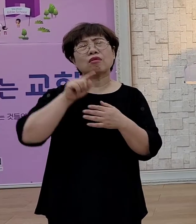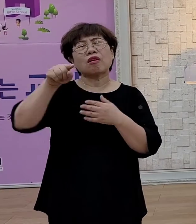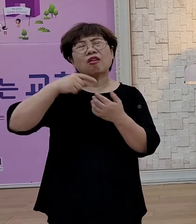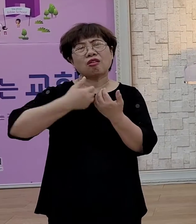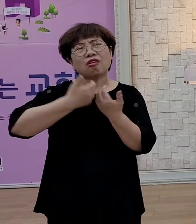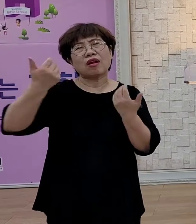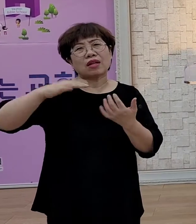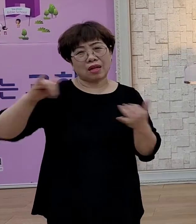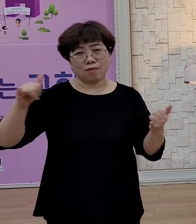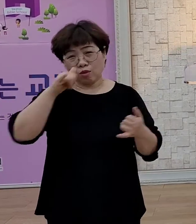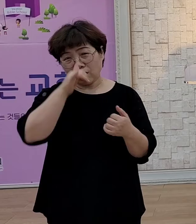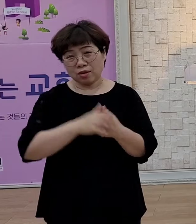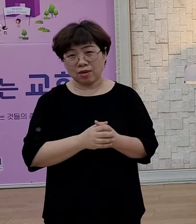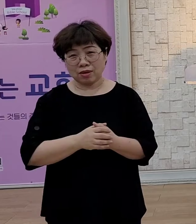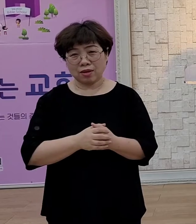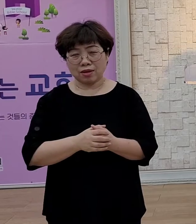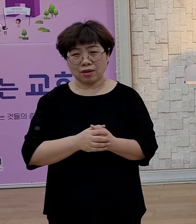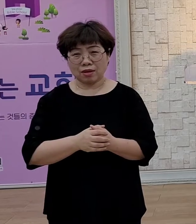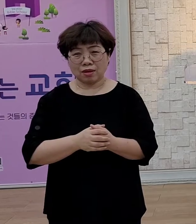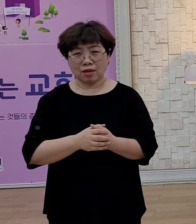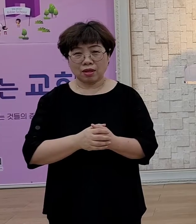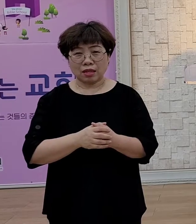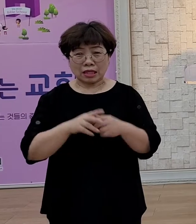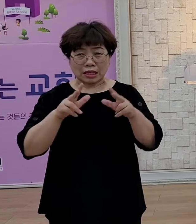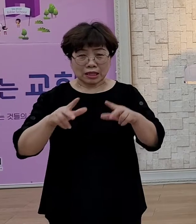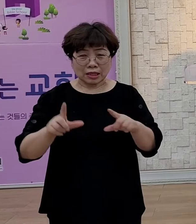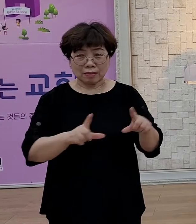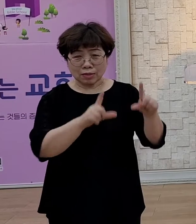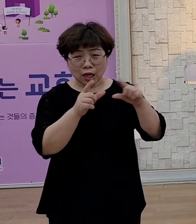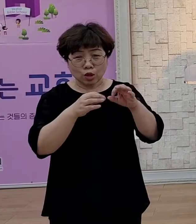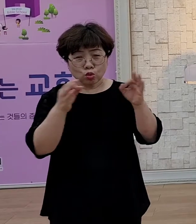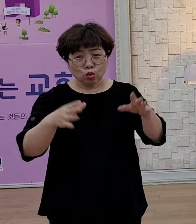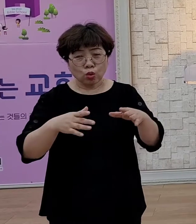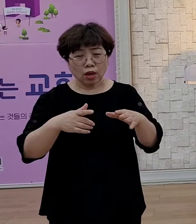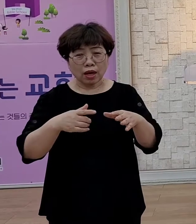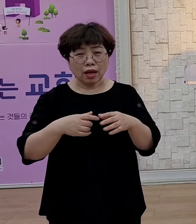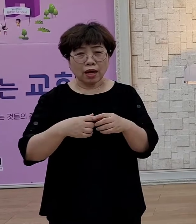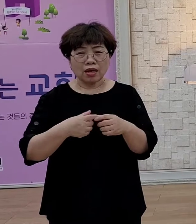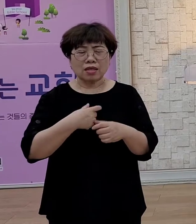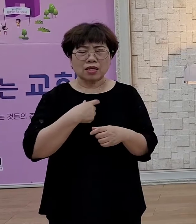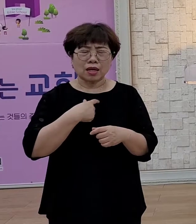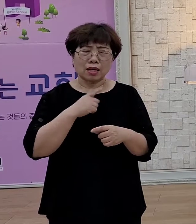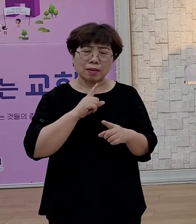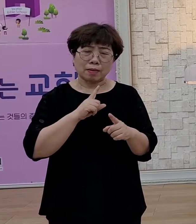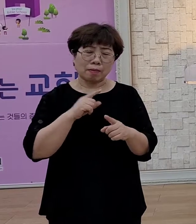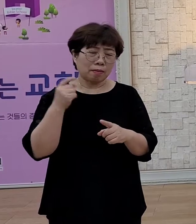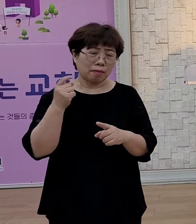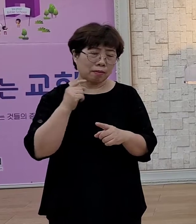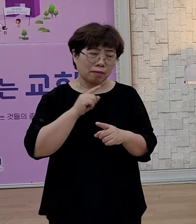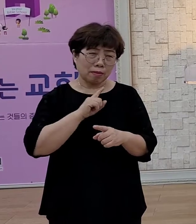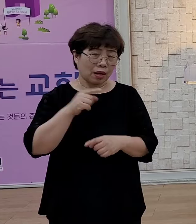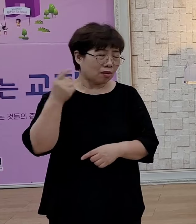지금까지 살면서 저 싫다는 사람한테 한 번 못 봤어요. 근데 이 교회 오니까 제가 나쁜 놈이 되는 게 한순간이에요.